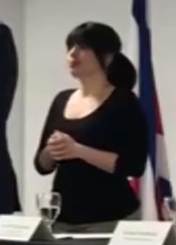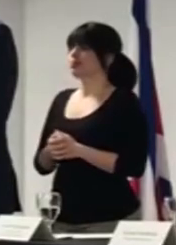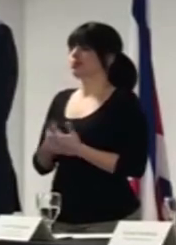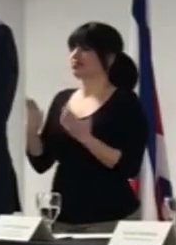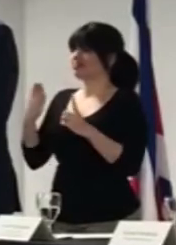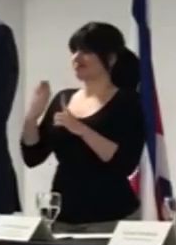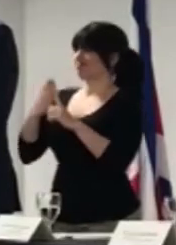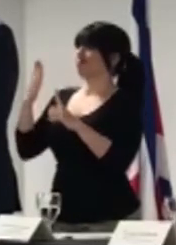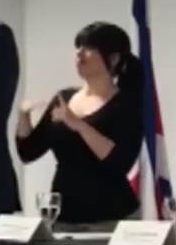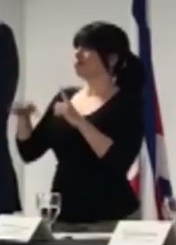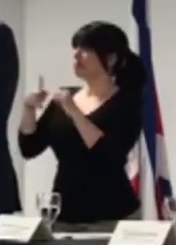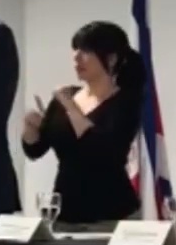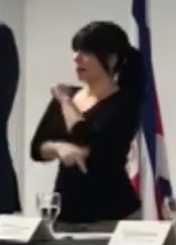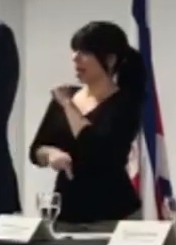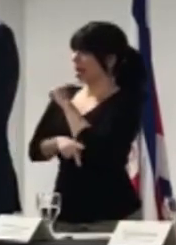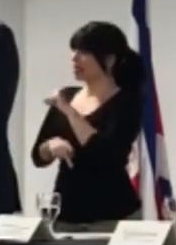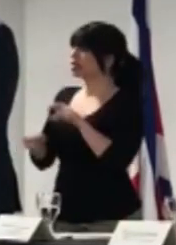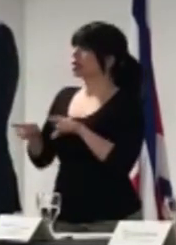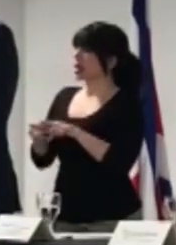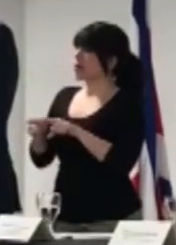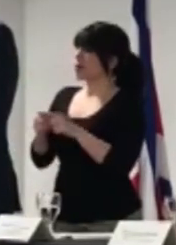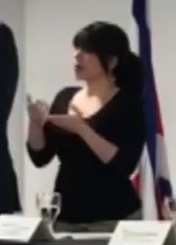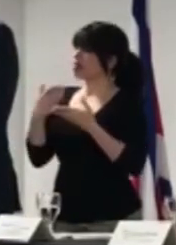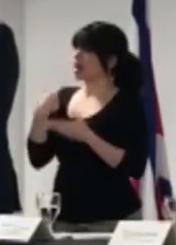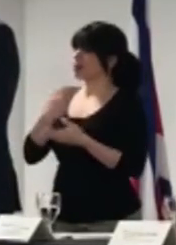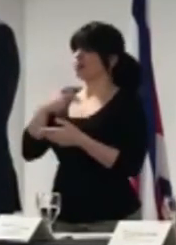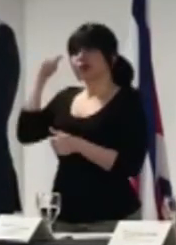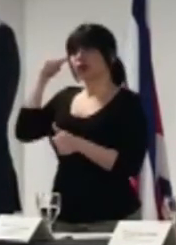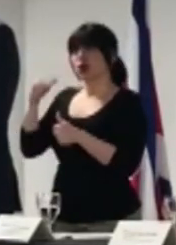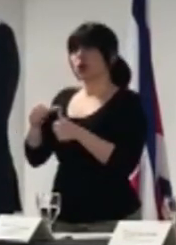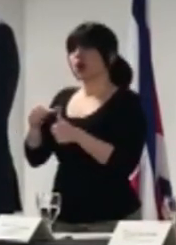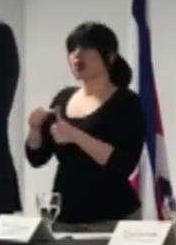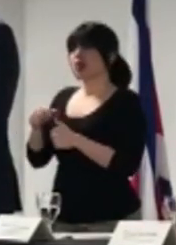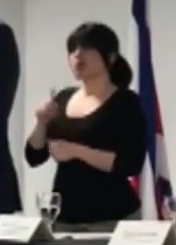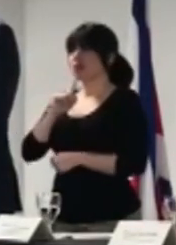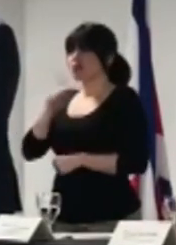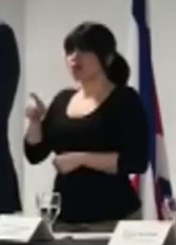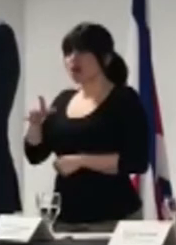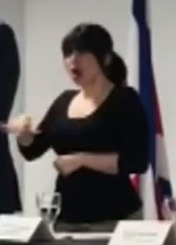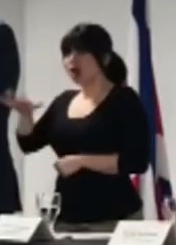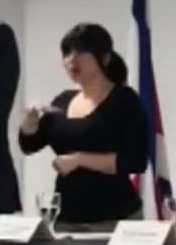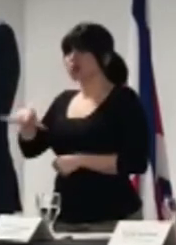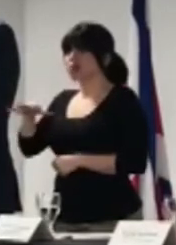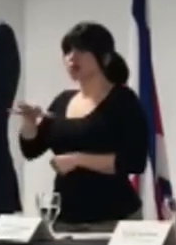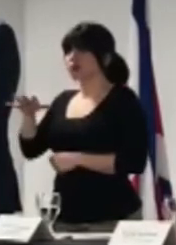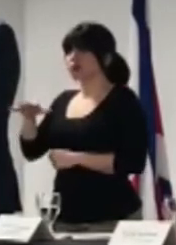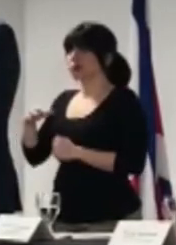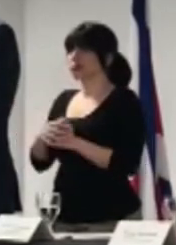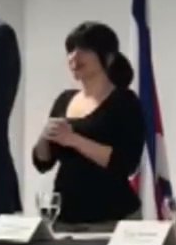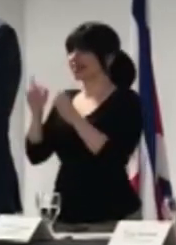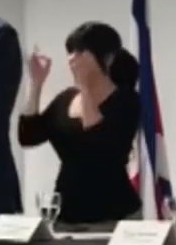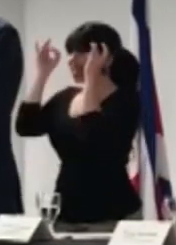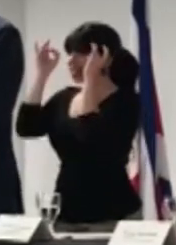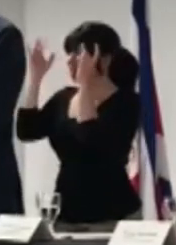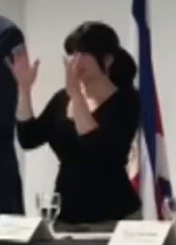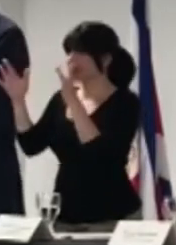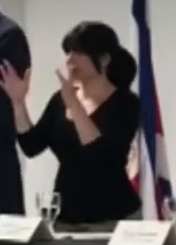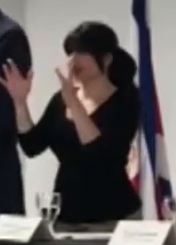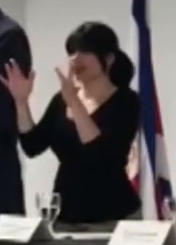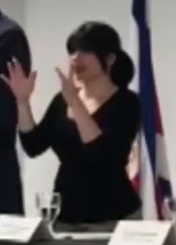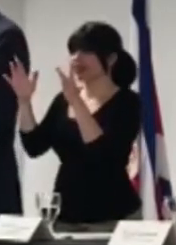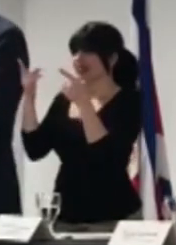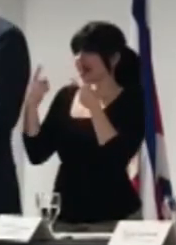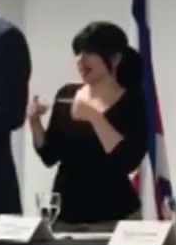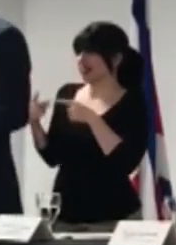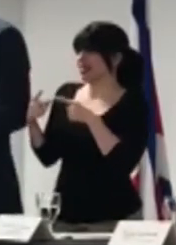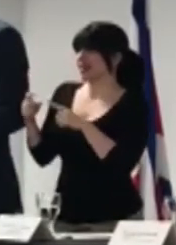enlutecen al país y también nos hacen recordar la realidad de esta terrible oleada